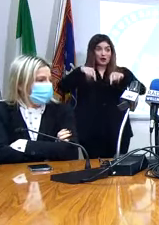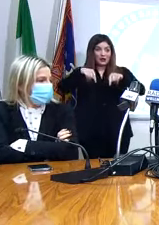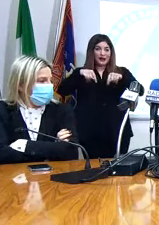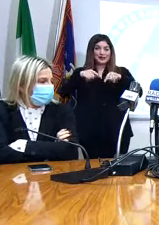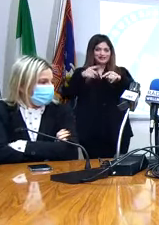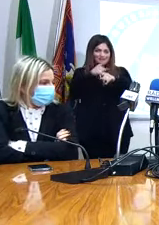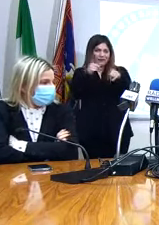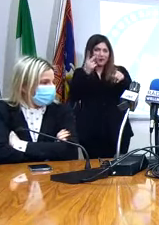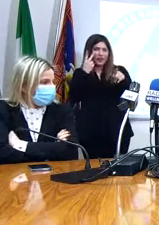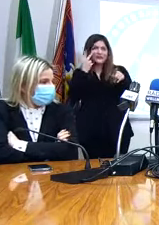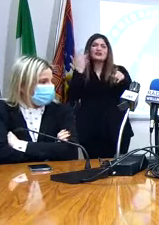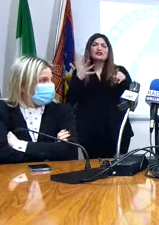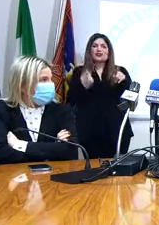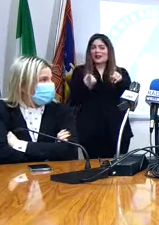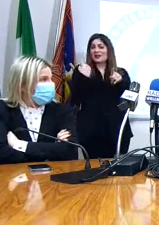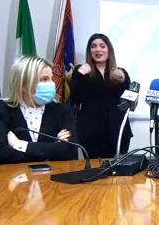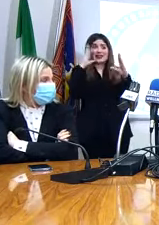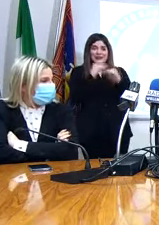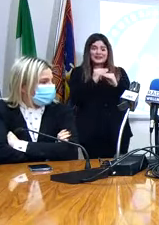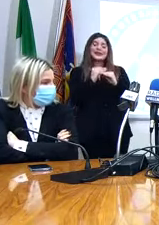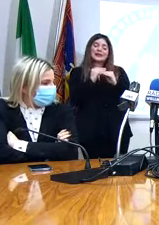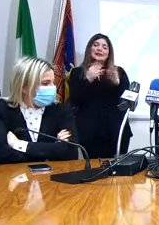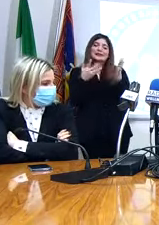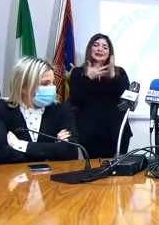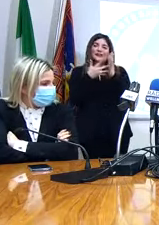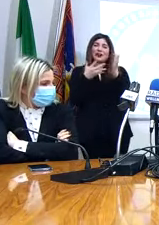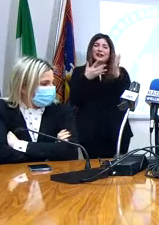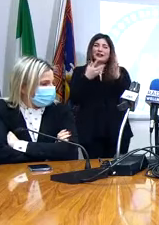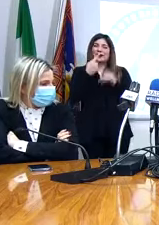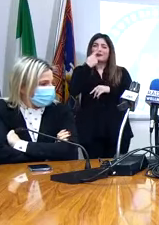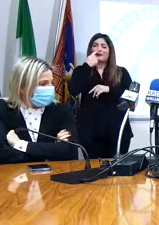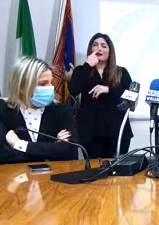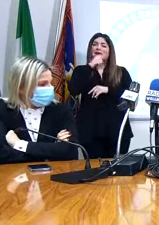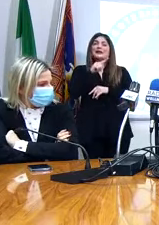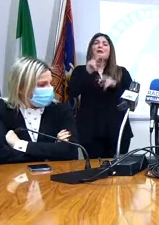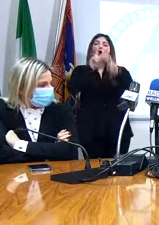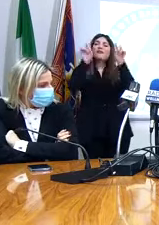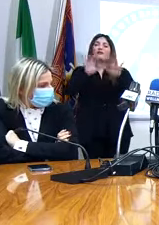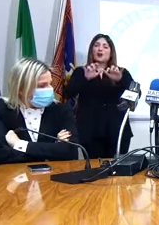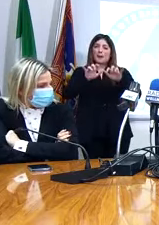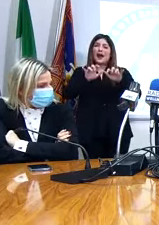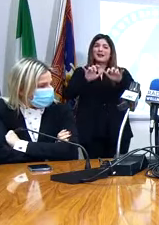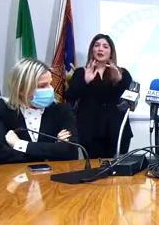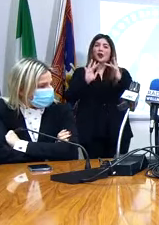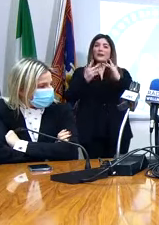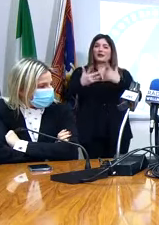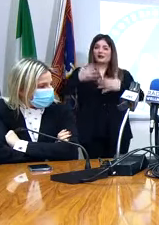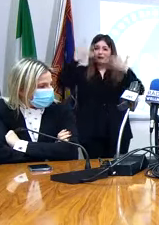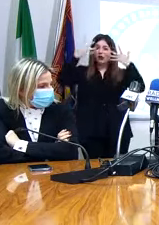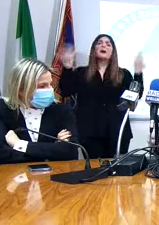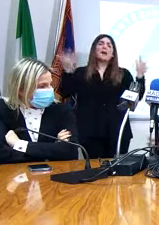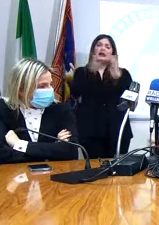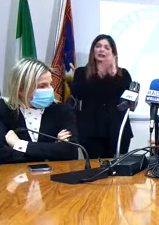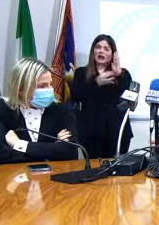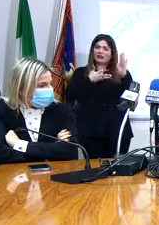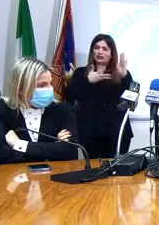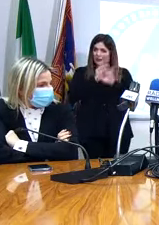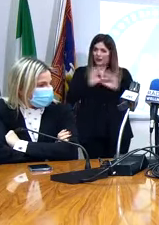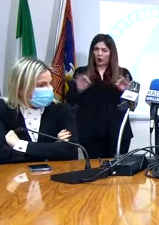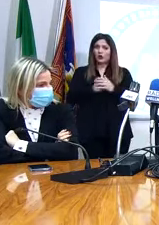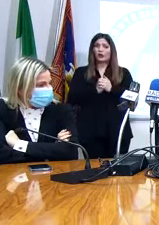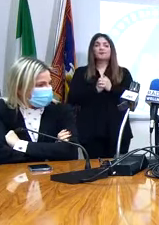hanno avuto problemi, è solo un tema informatico, cioè di piattaforma. I dati ci sono comunque. Allora, però i tre